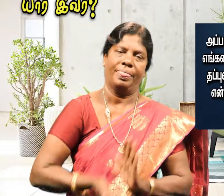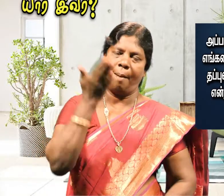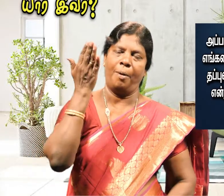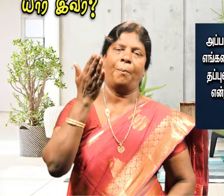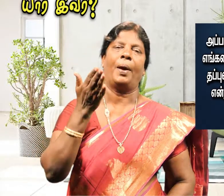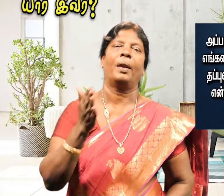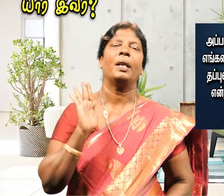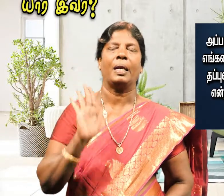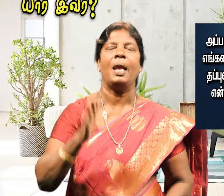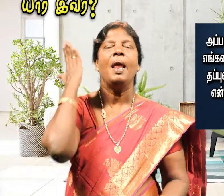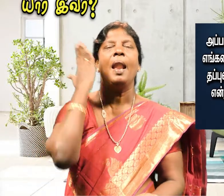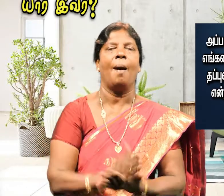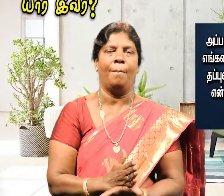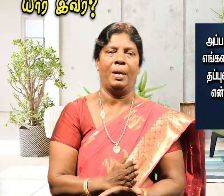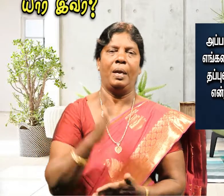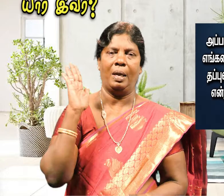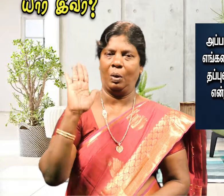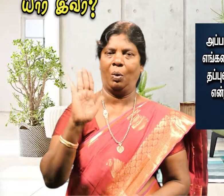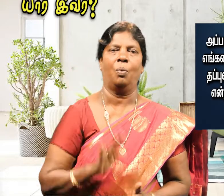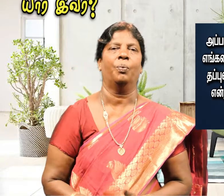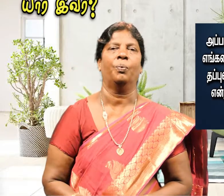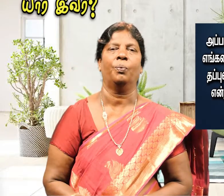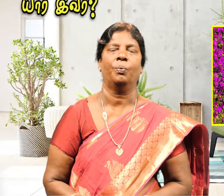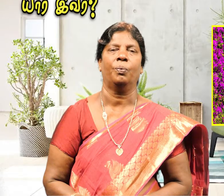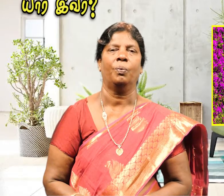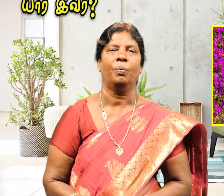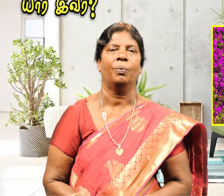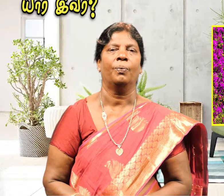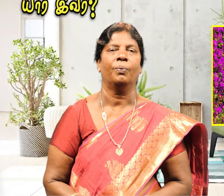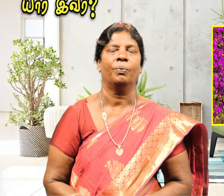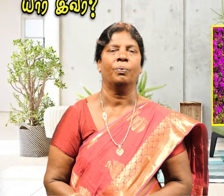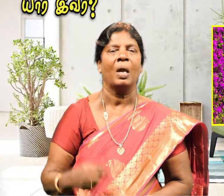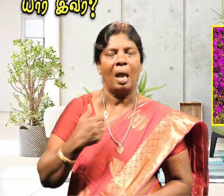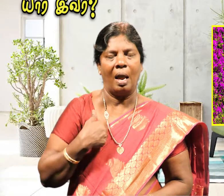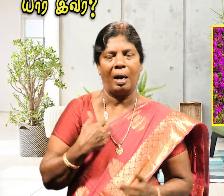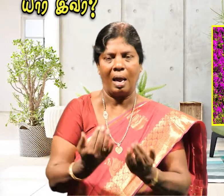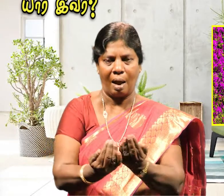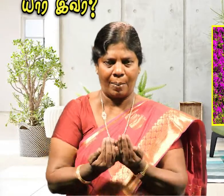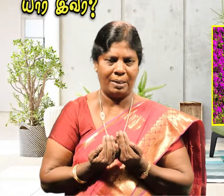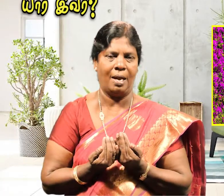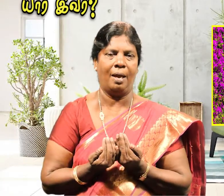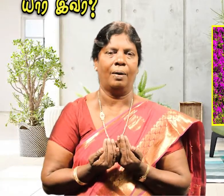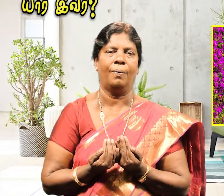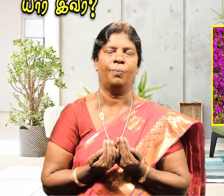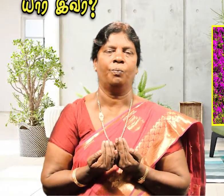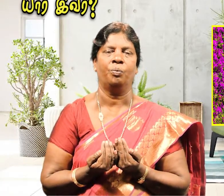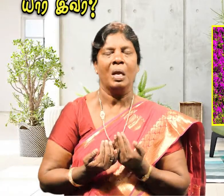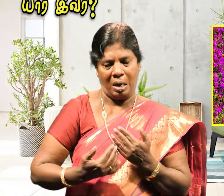இன்னும் தப்புவிப்பார் என்று நம்பியிருக்கிறோம். அவர் சொல்லுகிறார், அவர் எங்களை